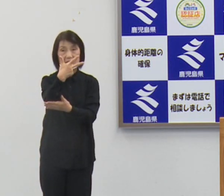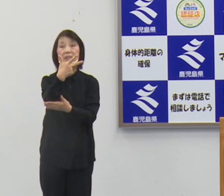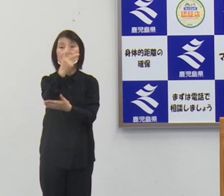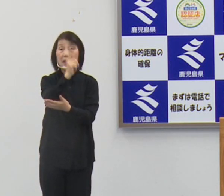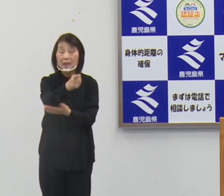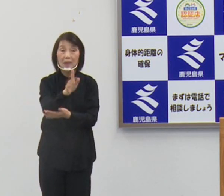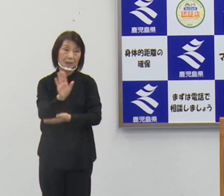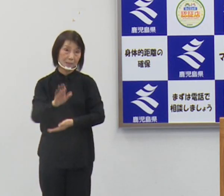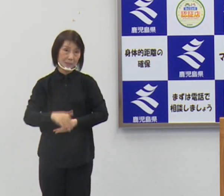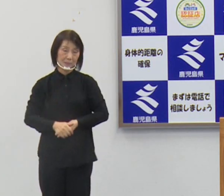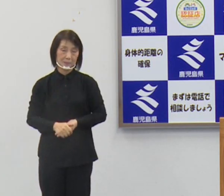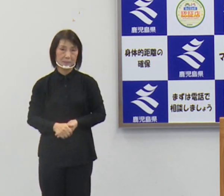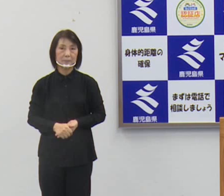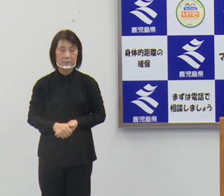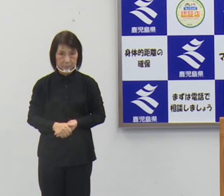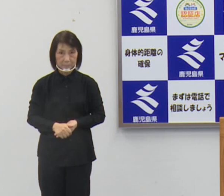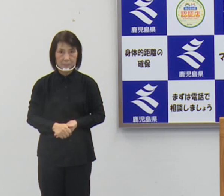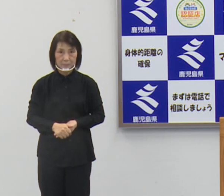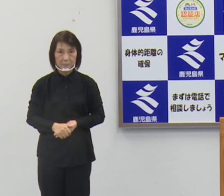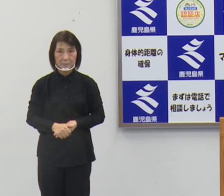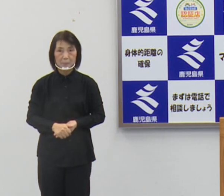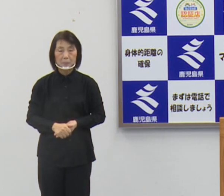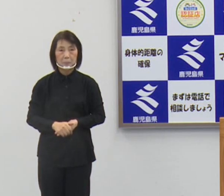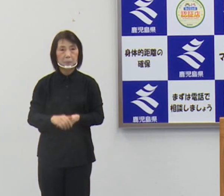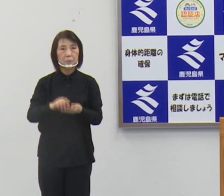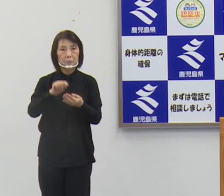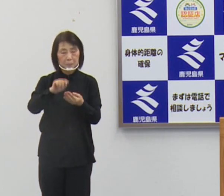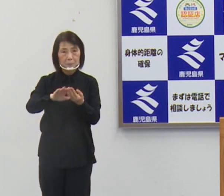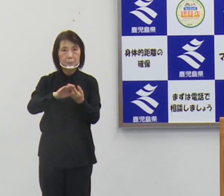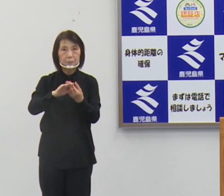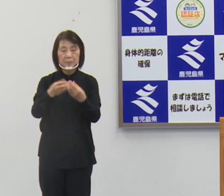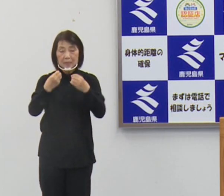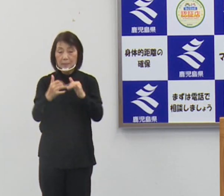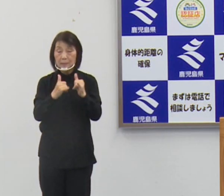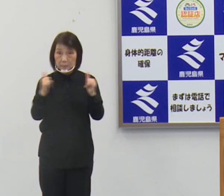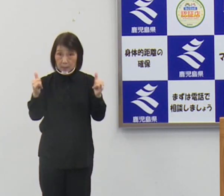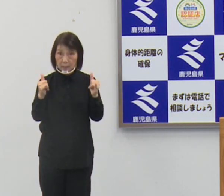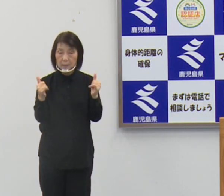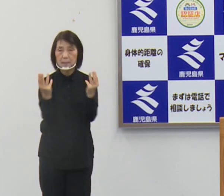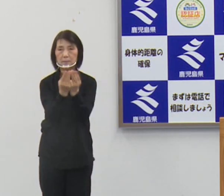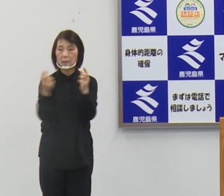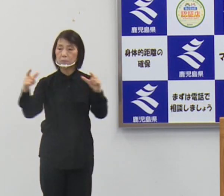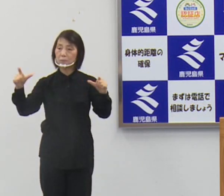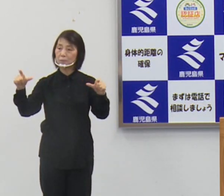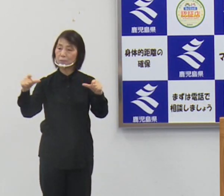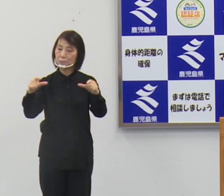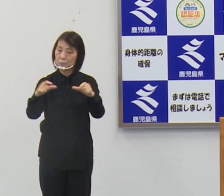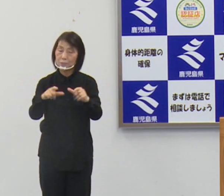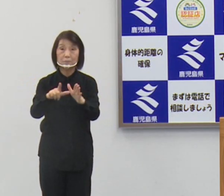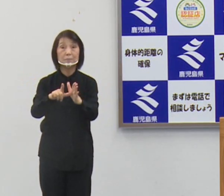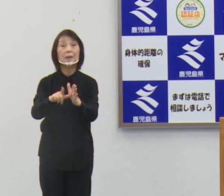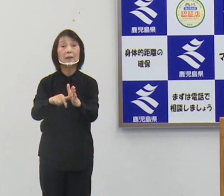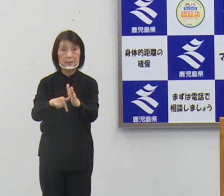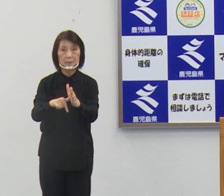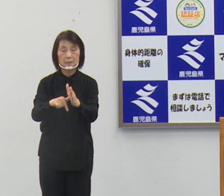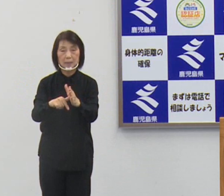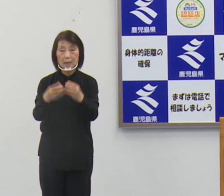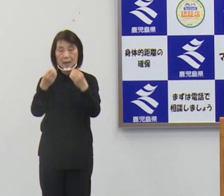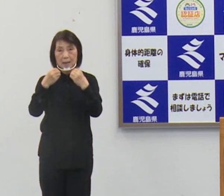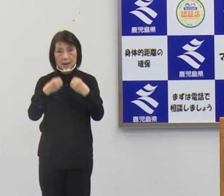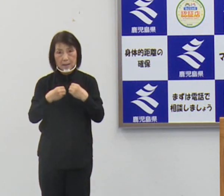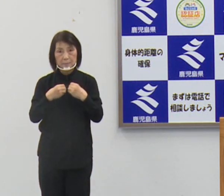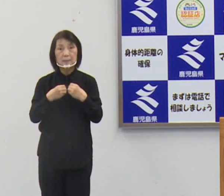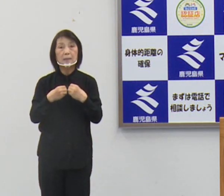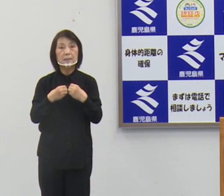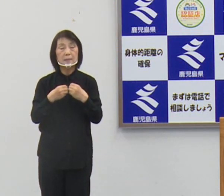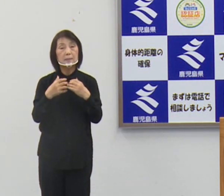。措置区域においては感染者数が減少傾向にある場合は、感染対策